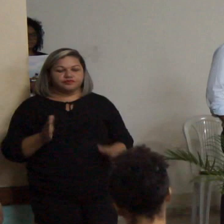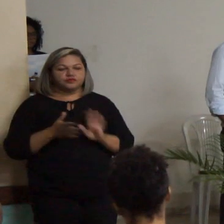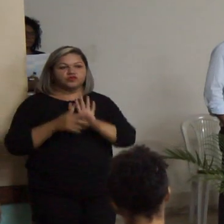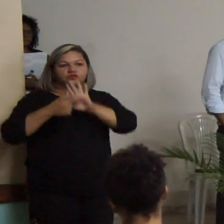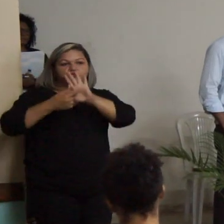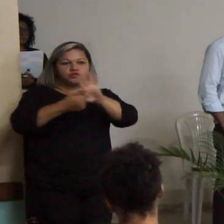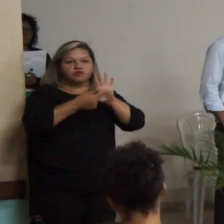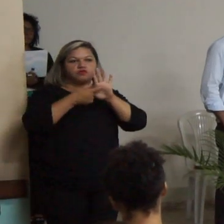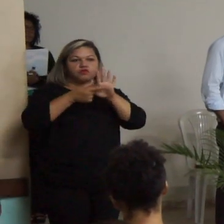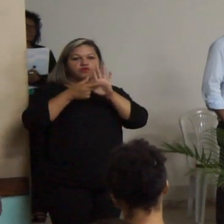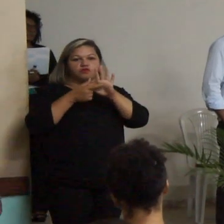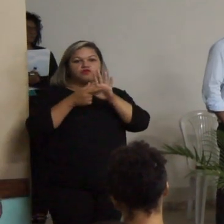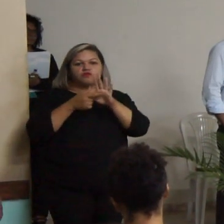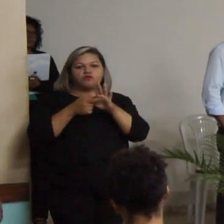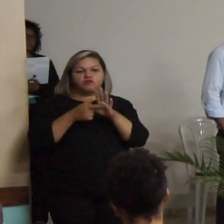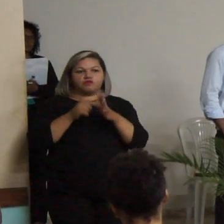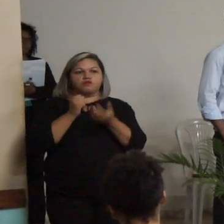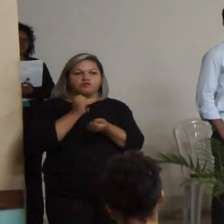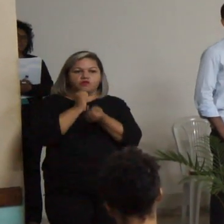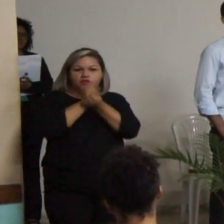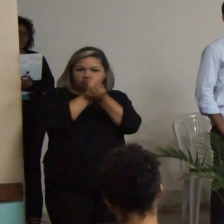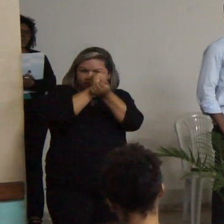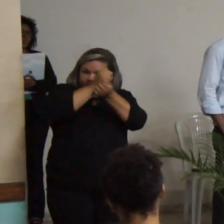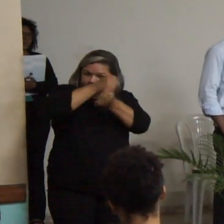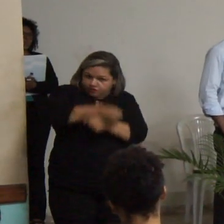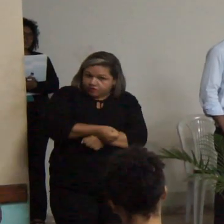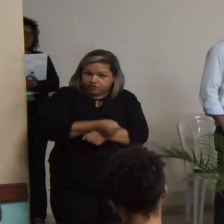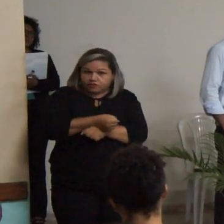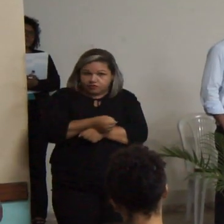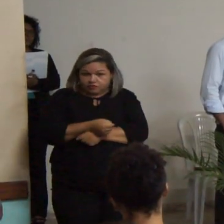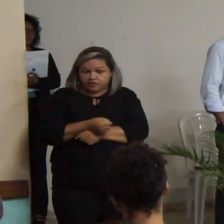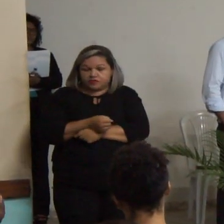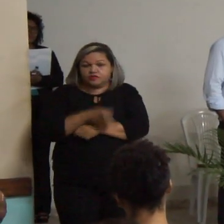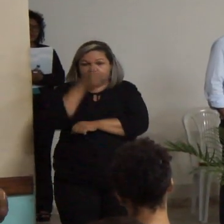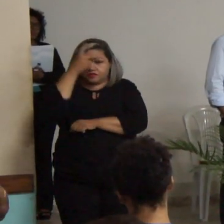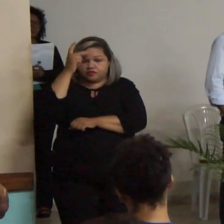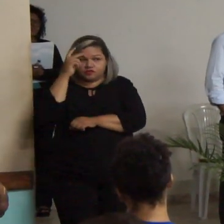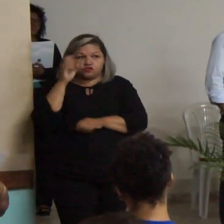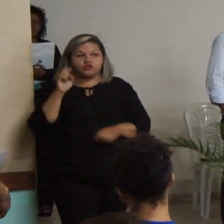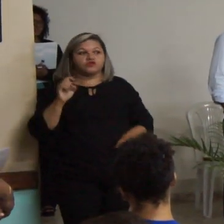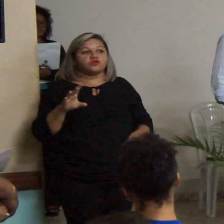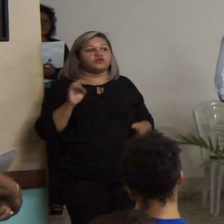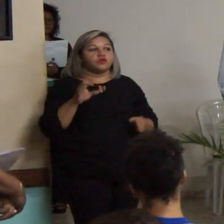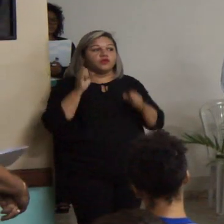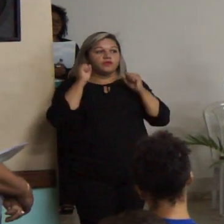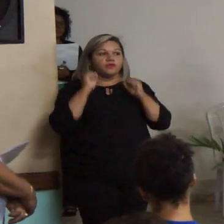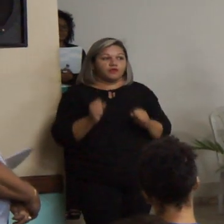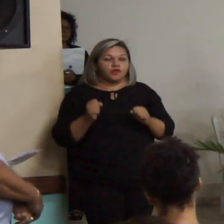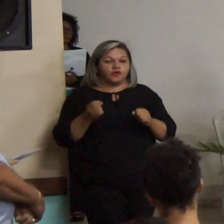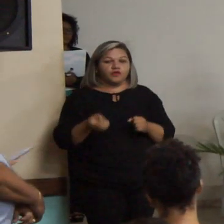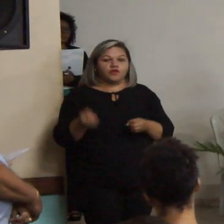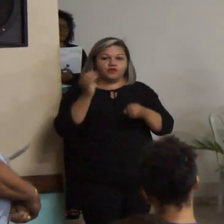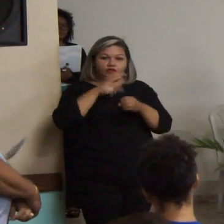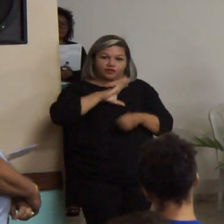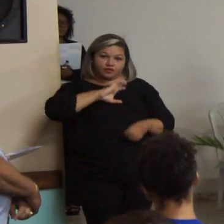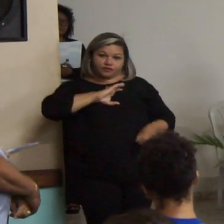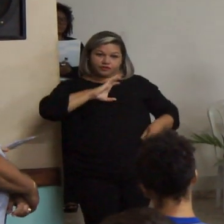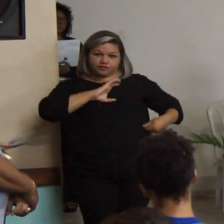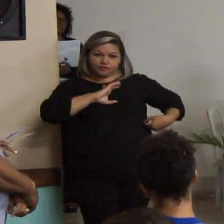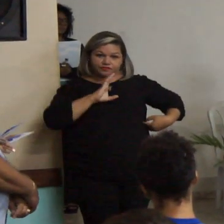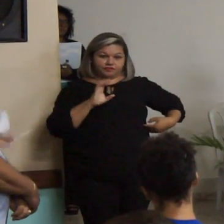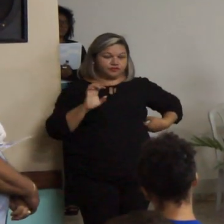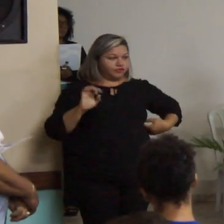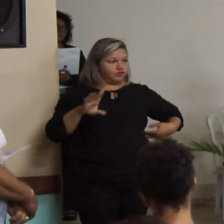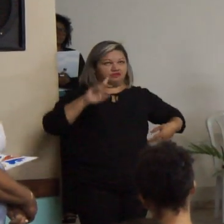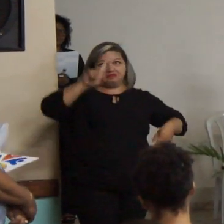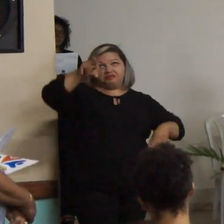o compromisso que a prefeitura tem, mas vale se ressaltar, só pode se comprar dentro da cidade de Caxias. Não